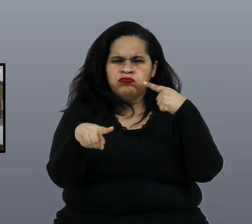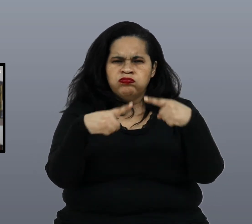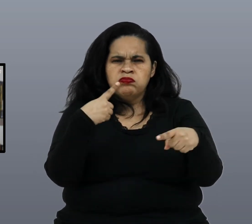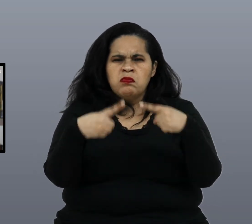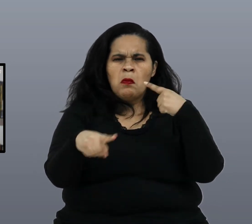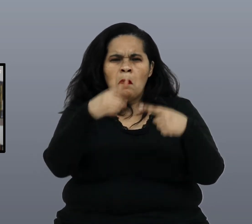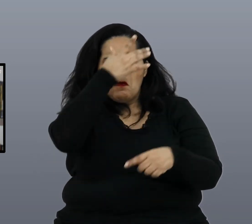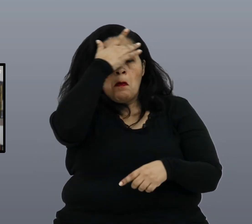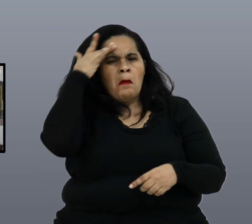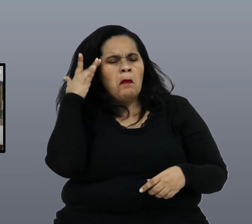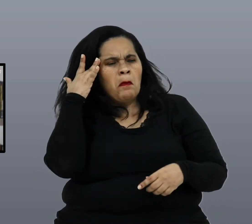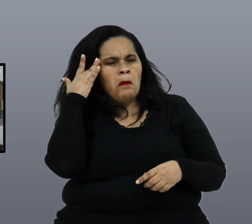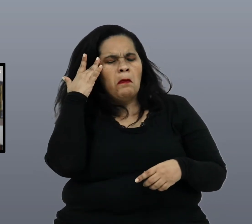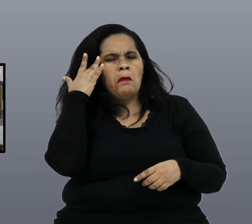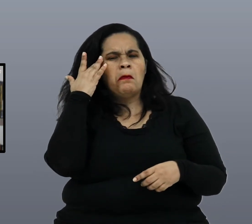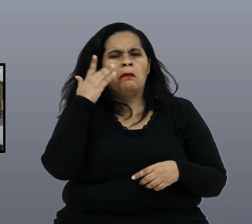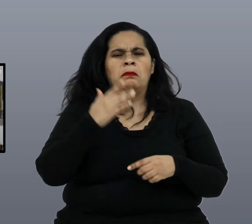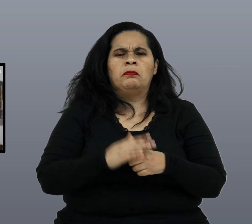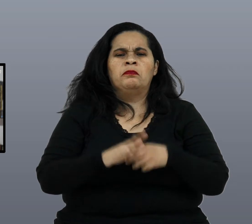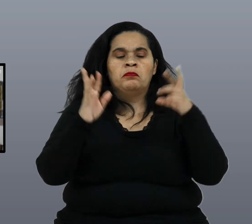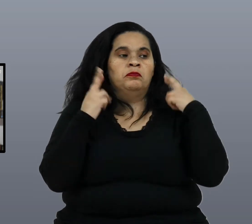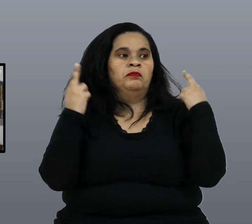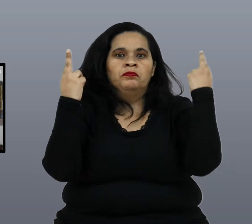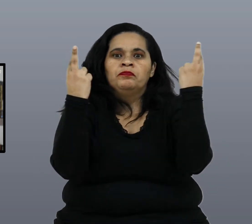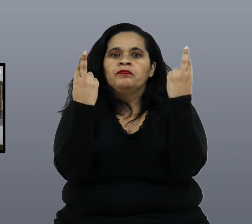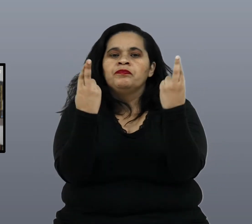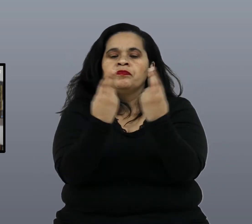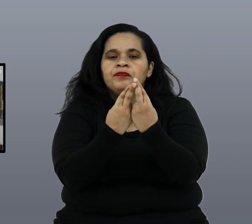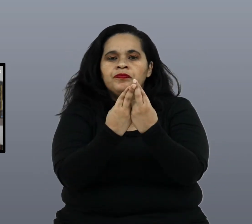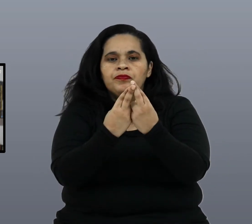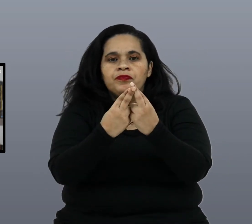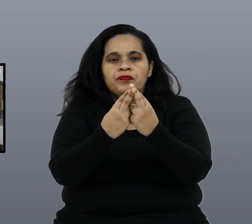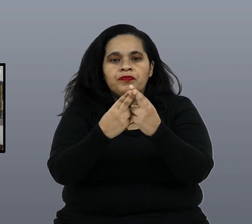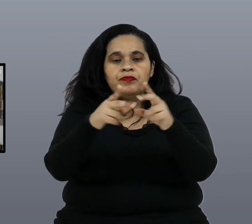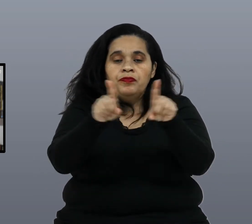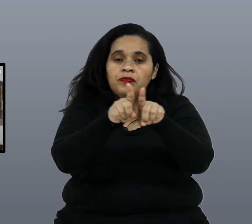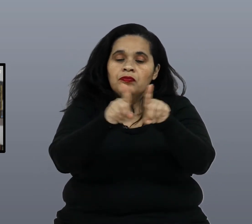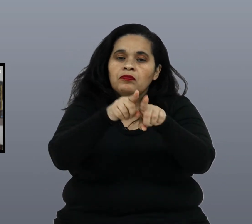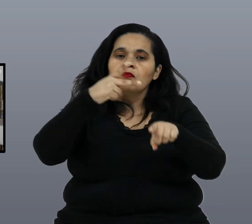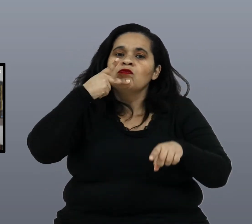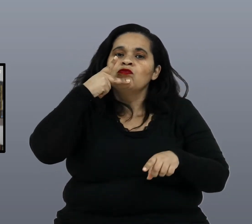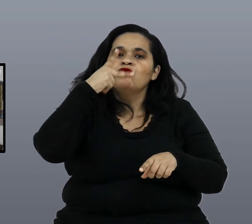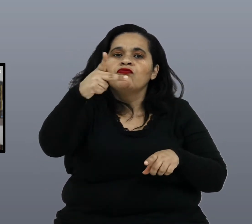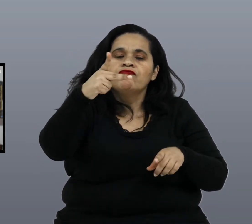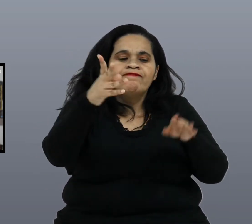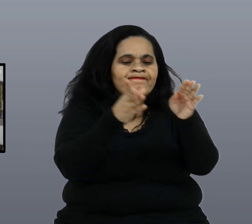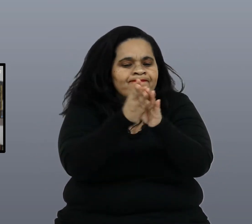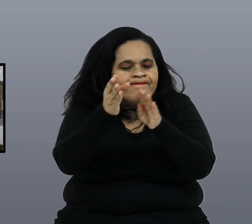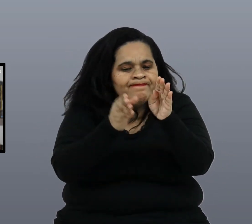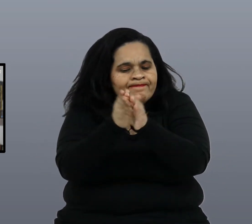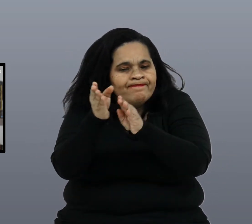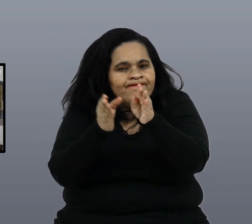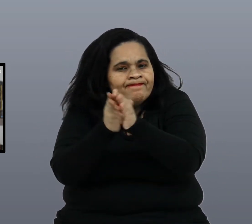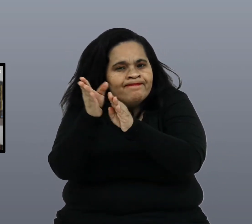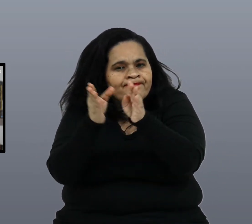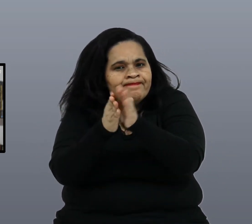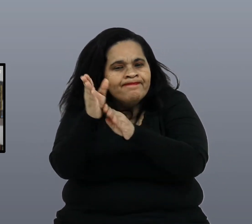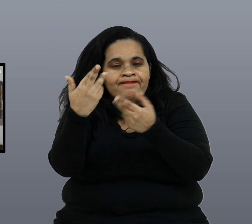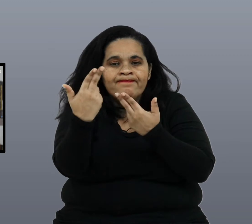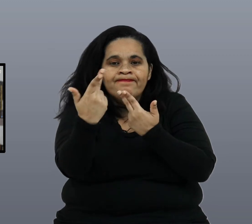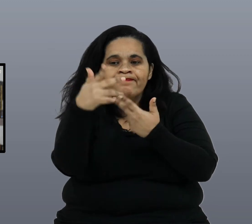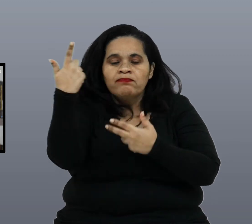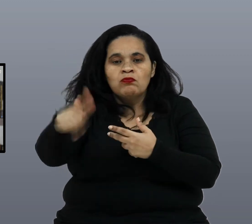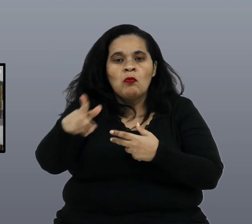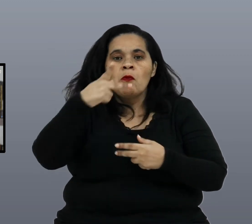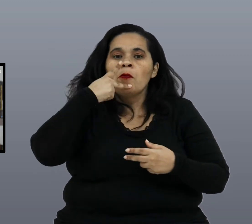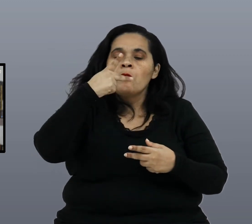da administração do império, mas também ele servia como profeta para orientar o povo, assim como outros profetas que existiam